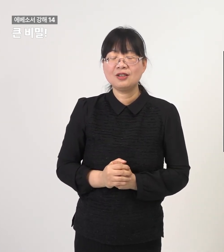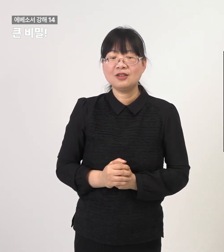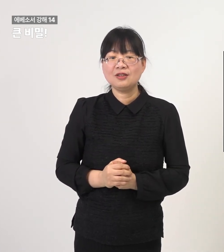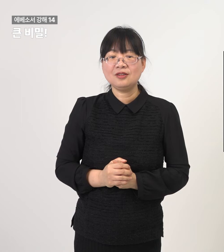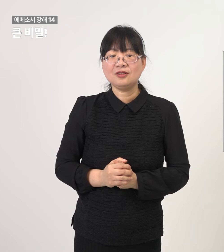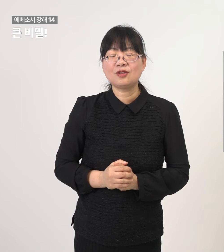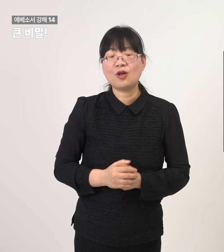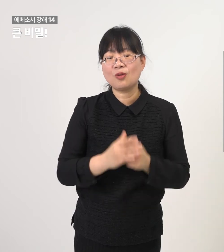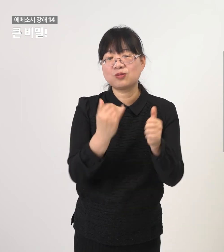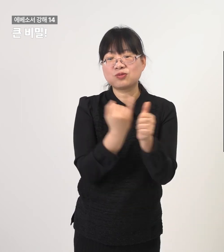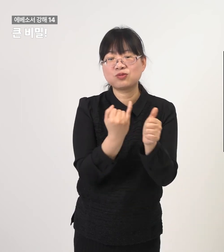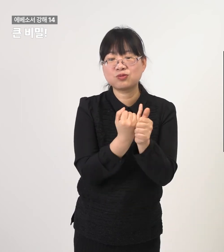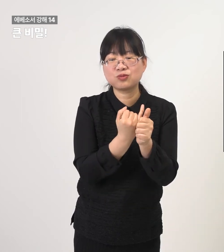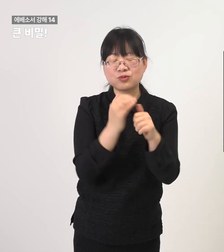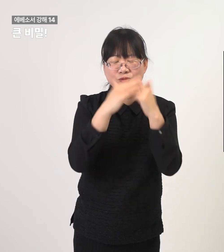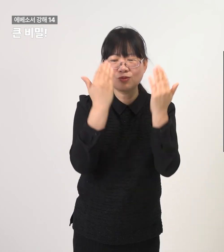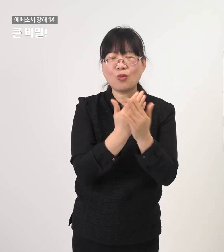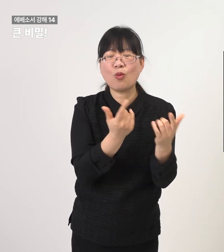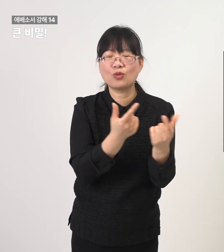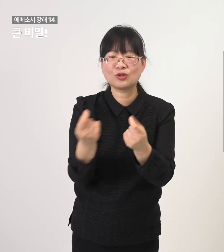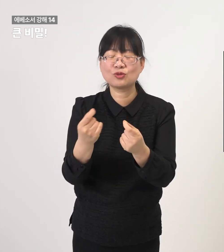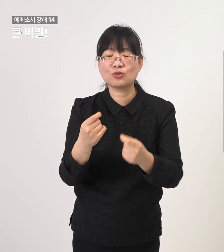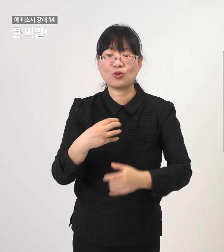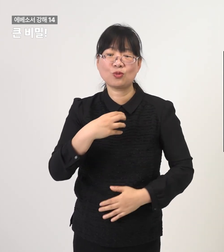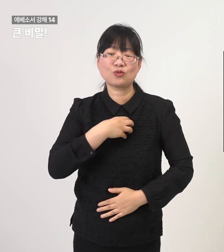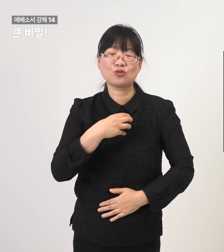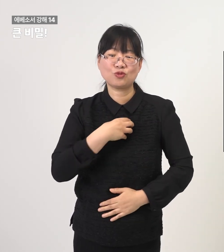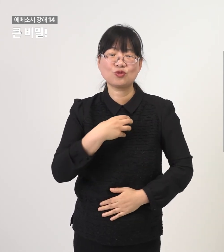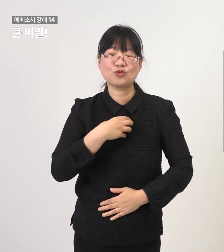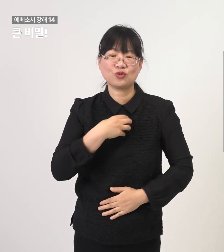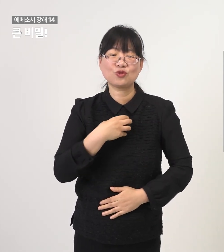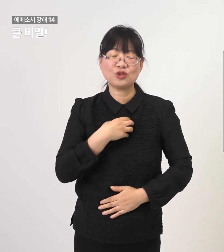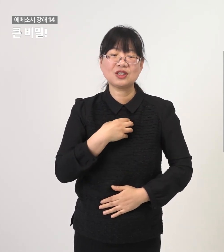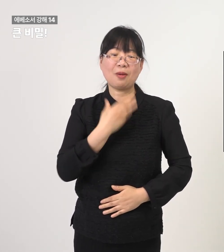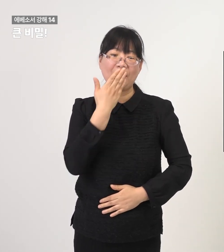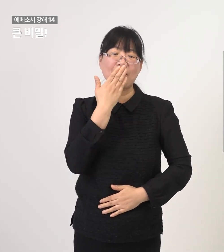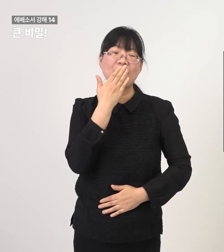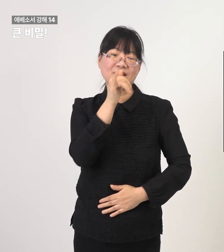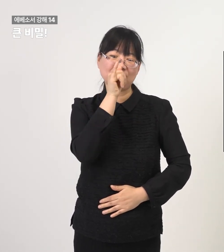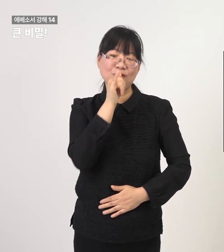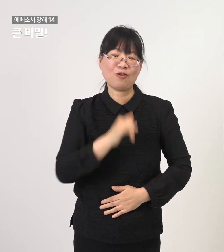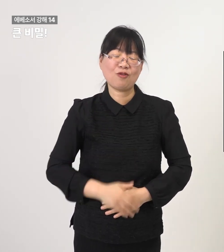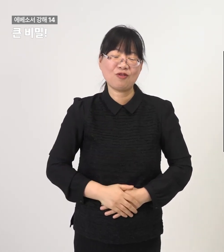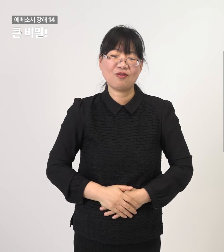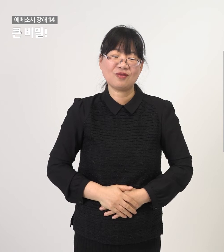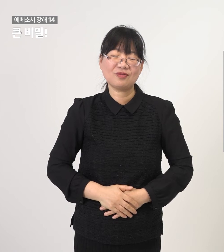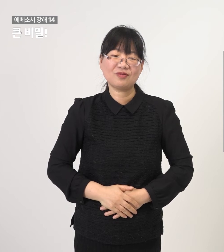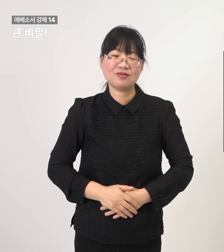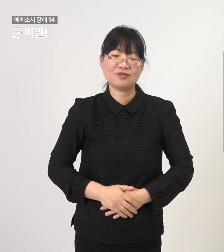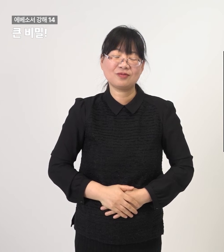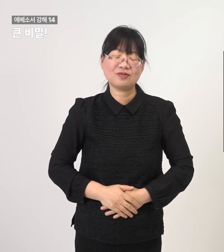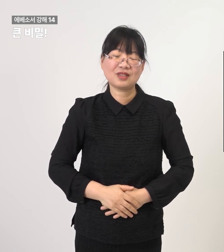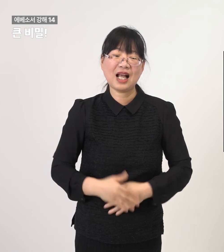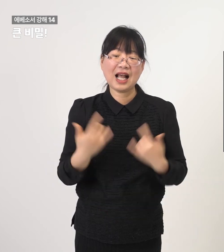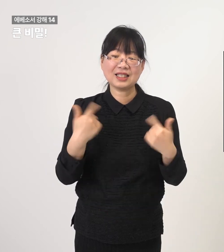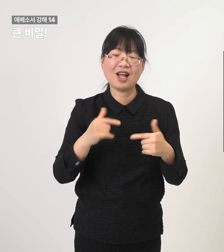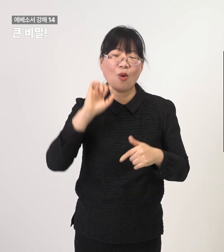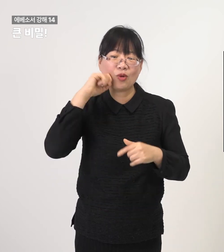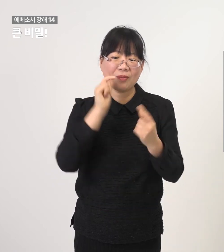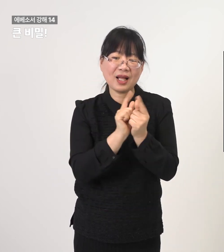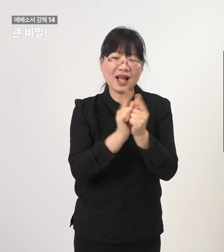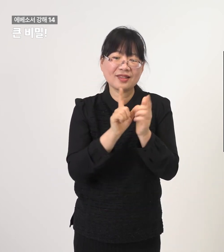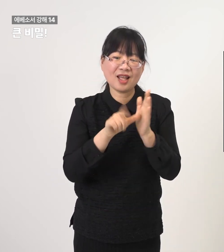어느 부부가 위기를 비껴가는 부부가 있을 수 있나요? 이걸 어떻게 해야 되나? 어떻게 해야